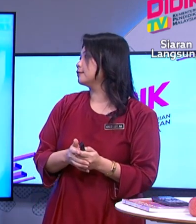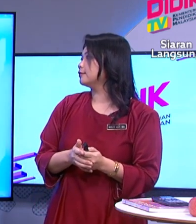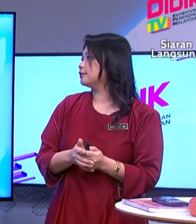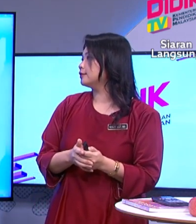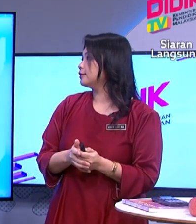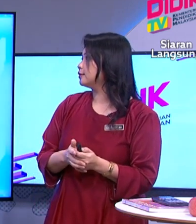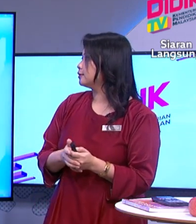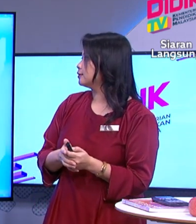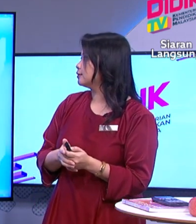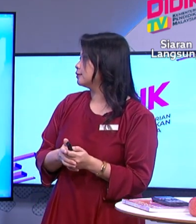x264